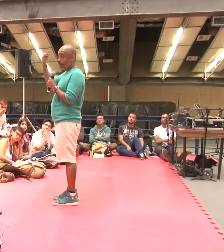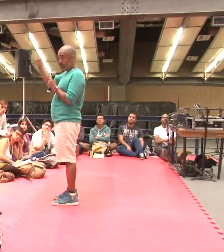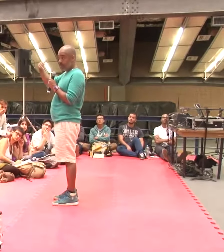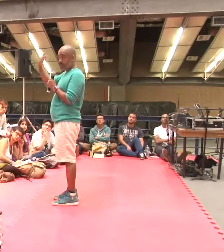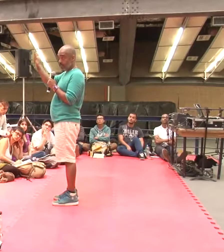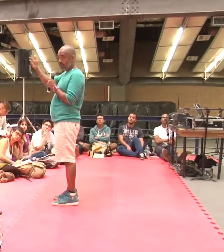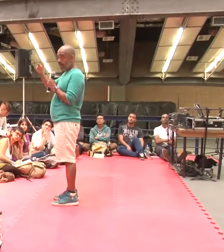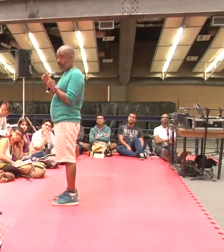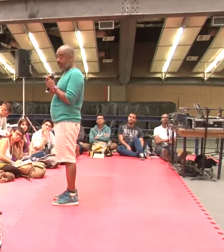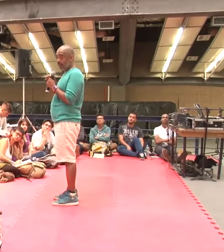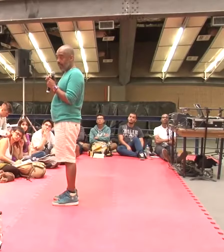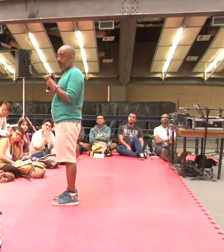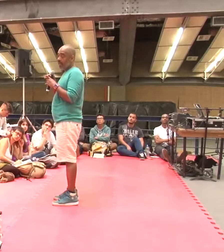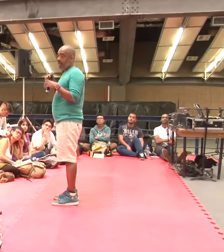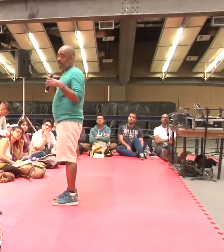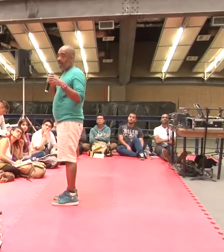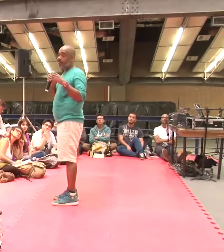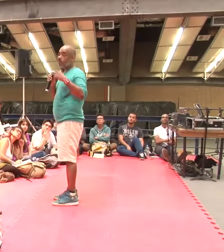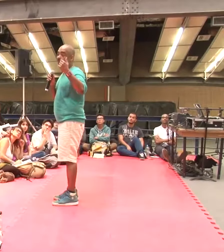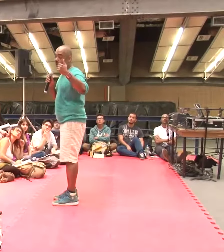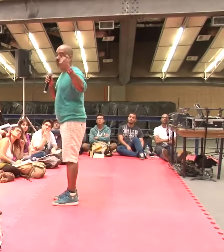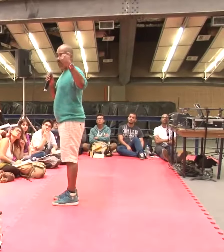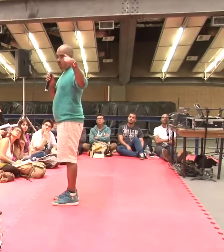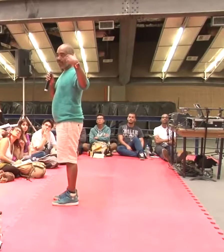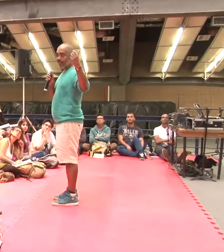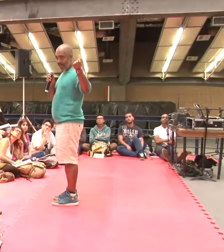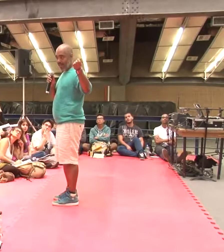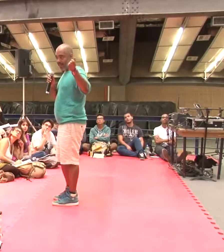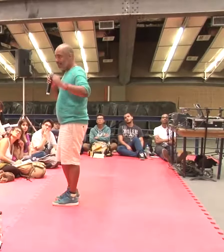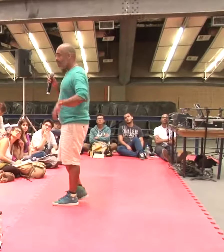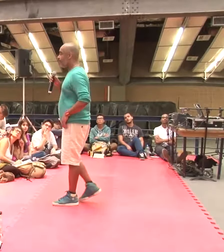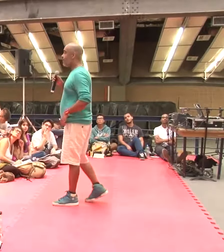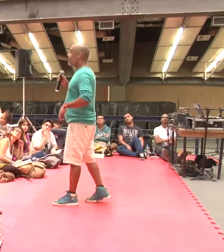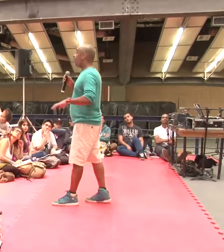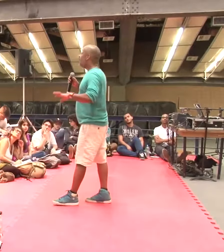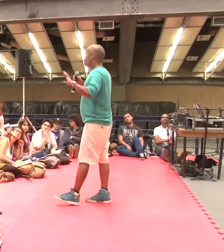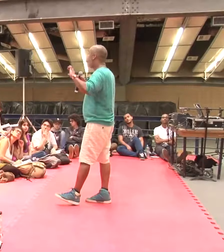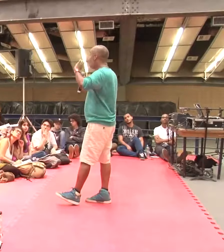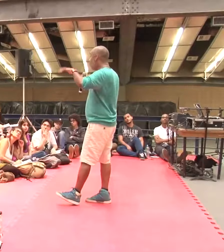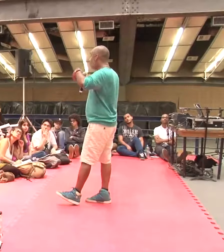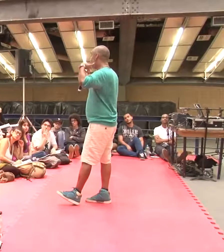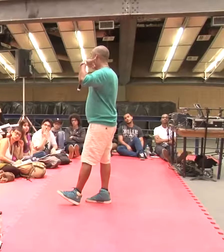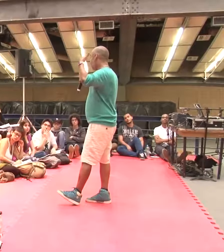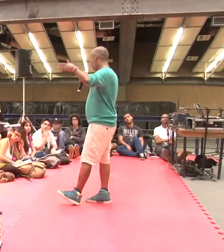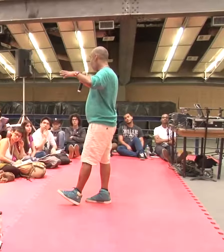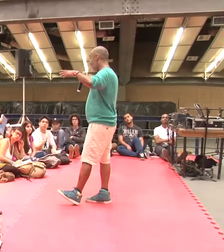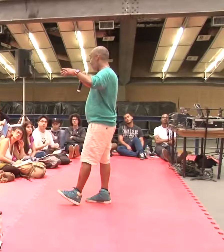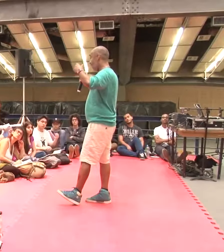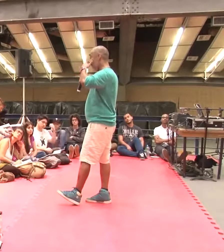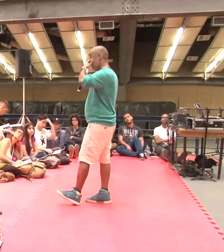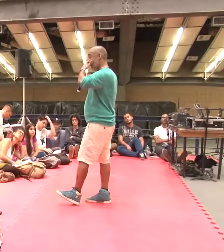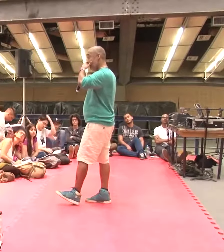sendo paulatinamente habitada, né? Era o subúrbio perto da praia, foi muito...